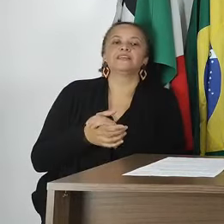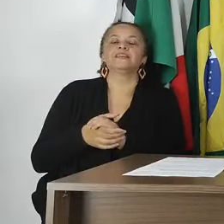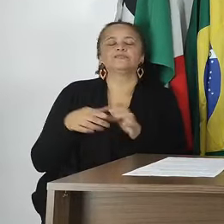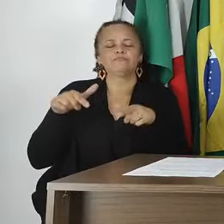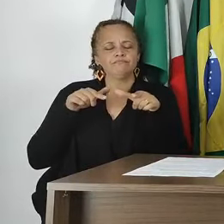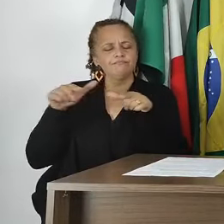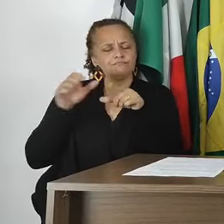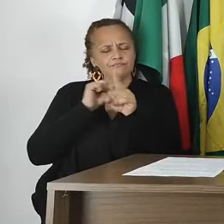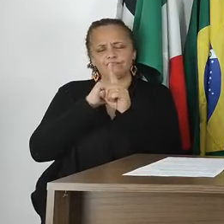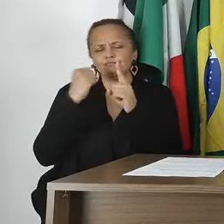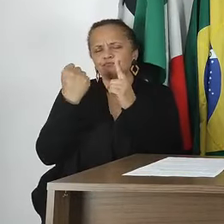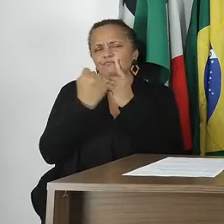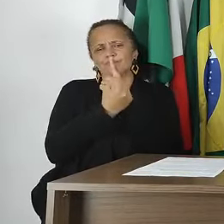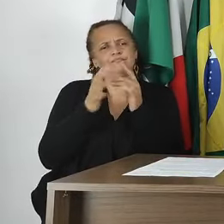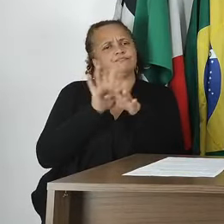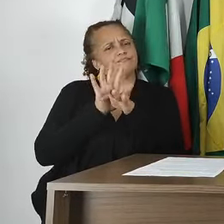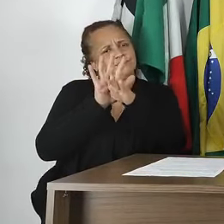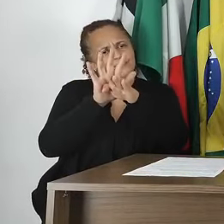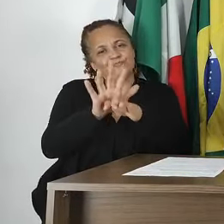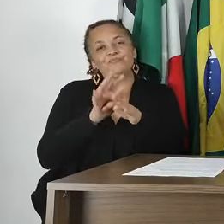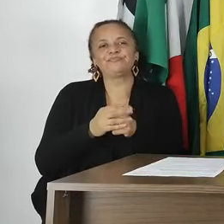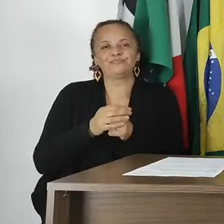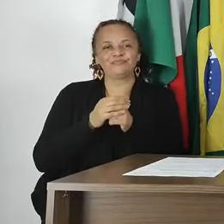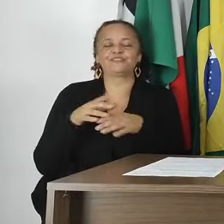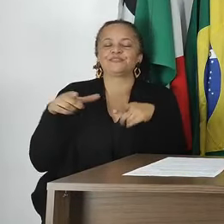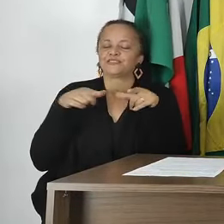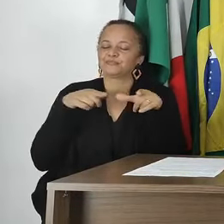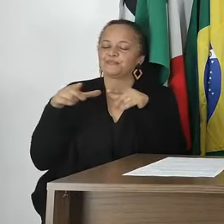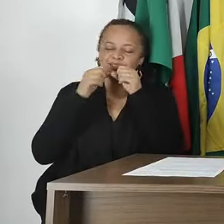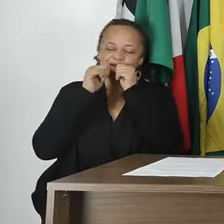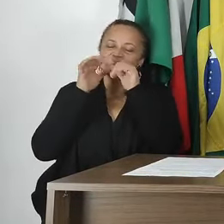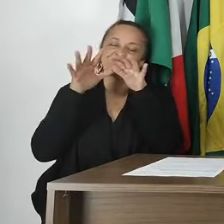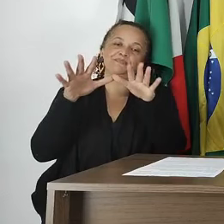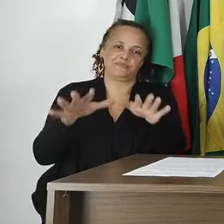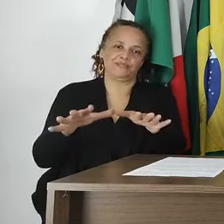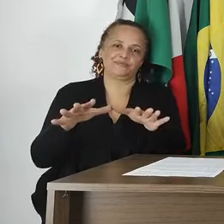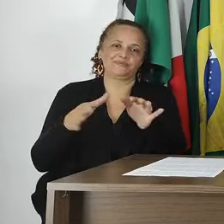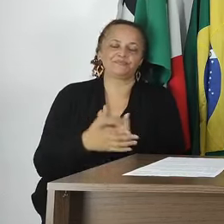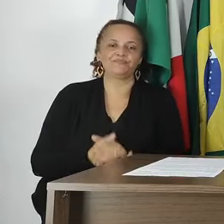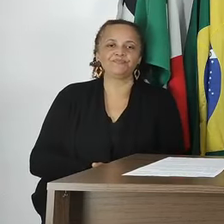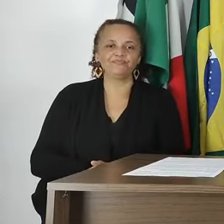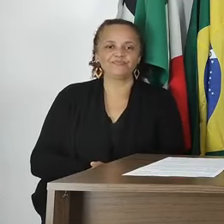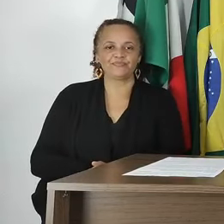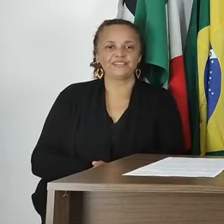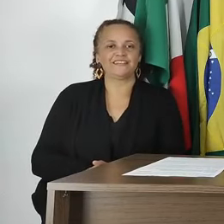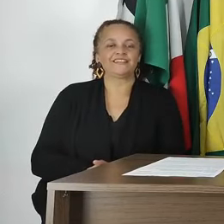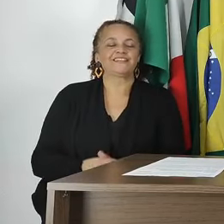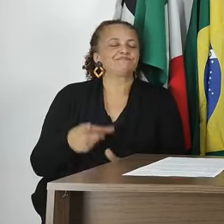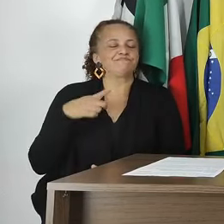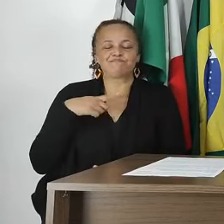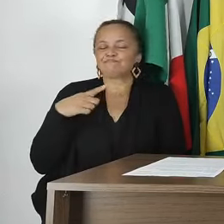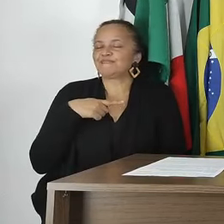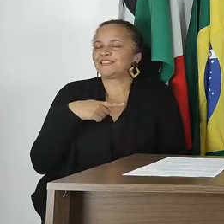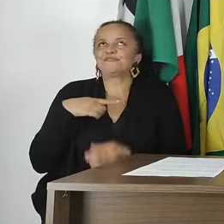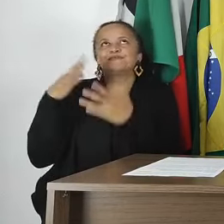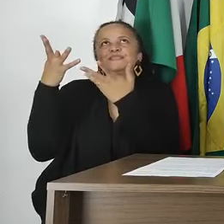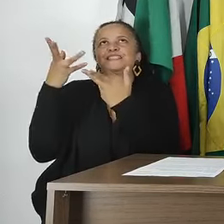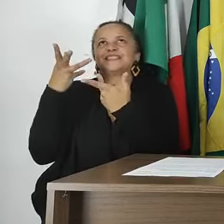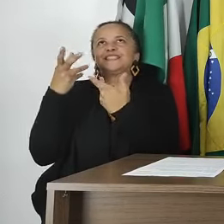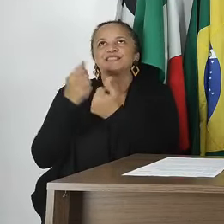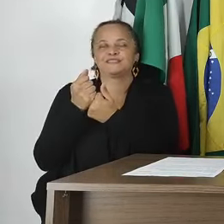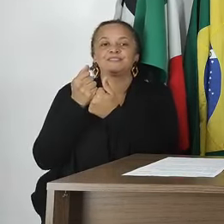desenvolvido pela IHM, pela Igreja Evangélica Helena Maria. Foi um trabalho que surtiu um efeito tão grande